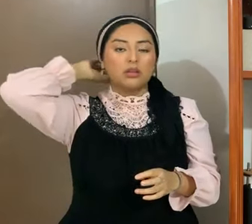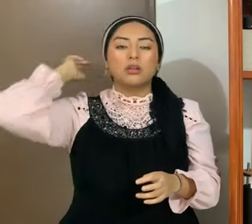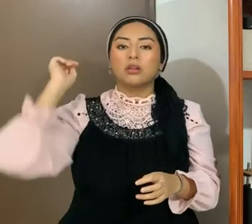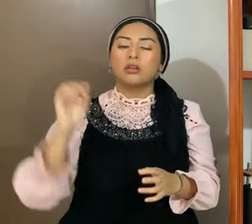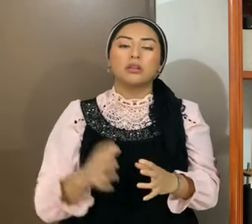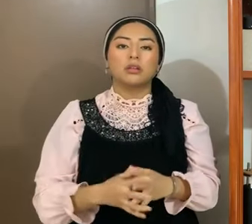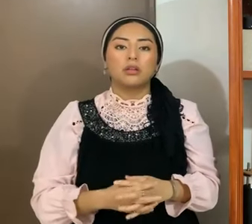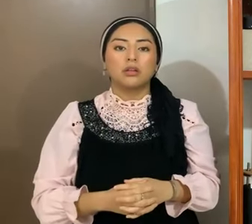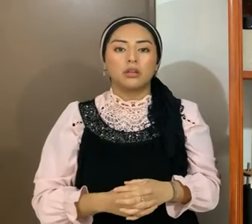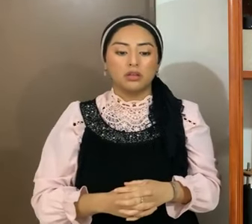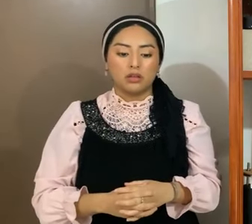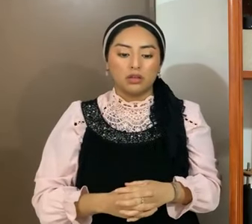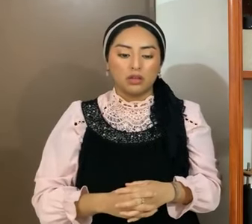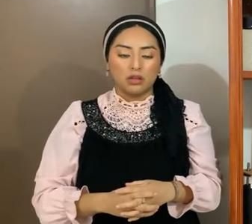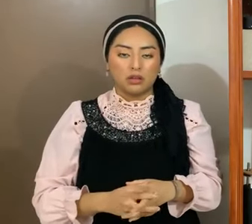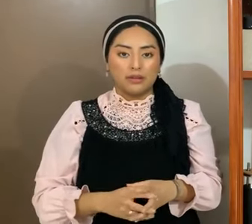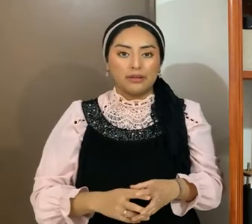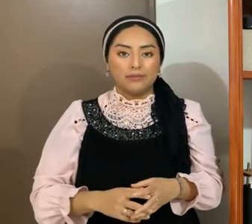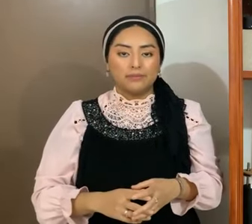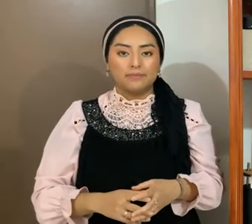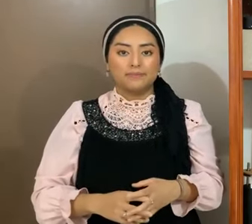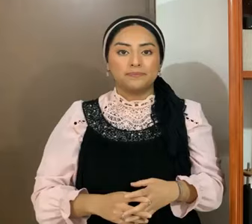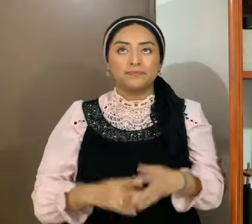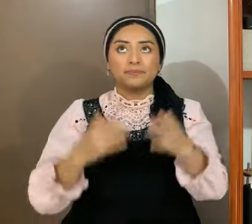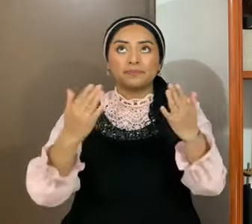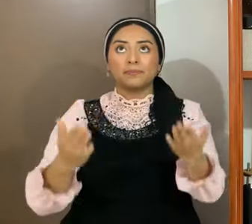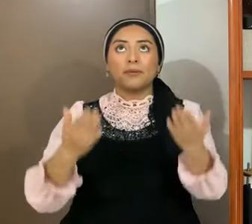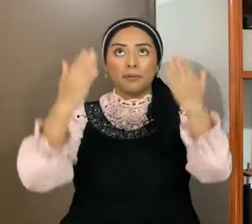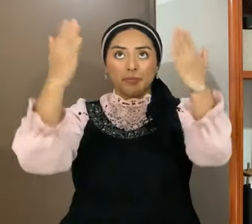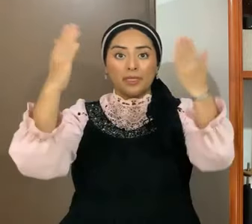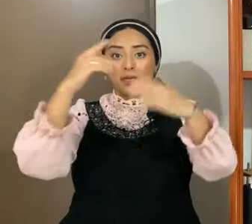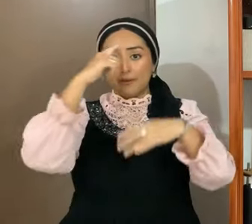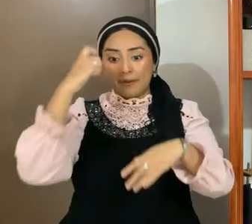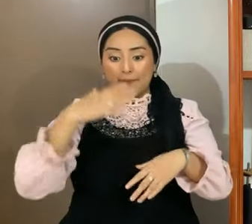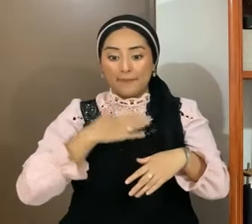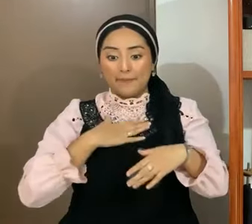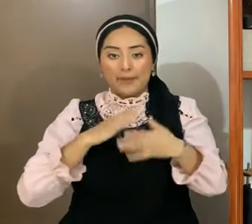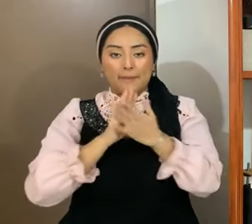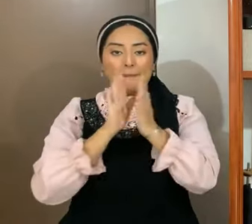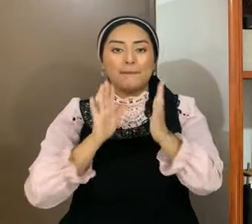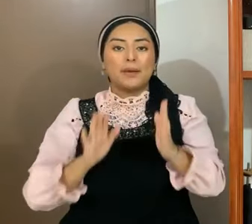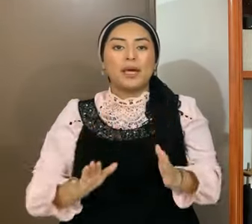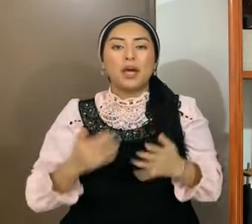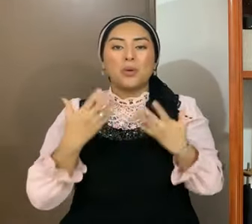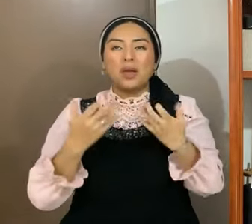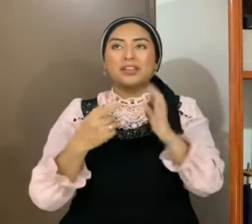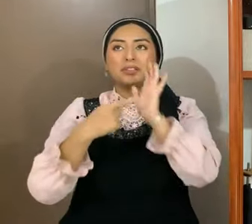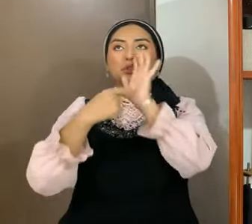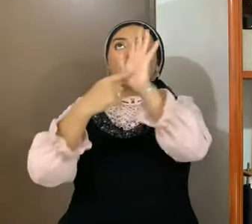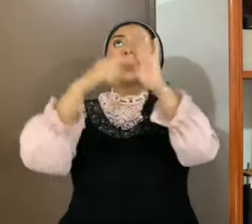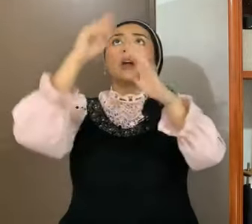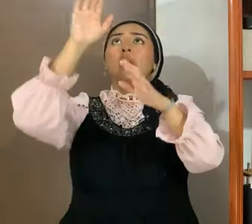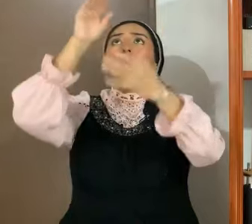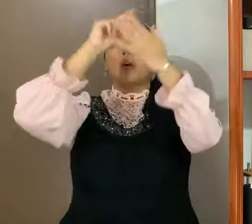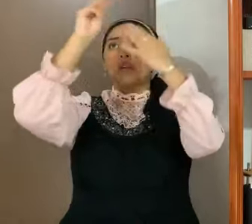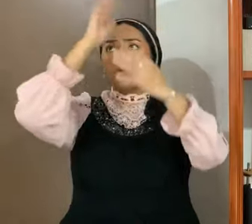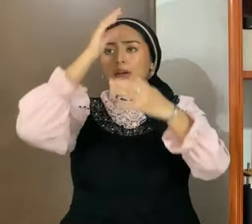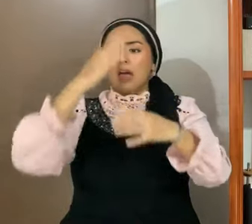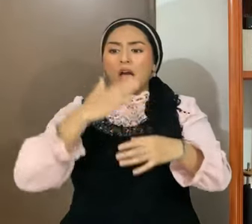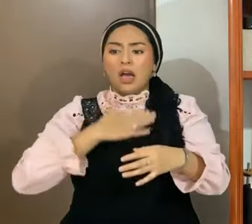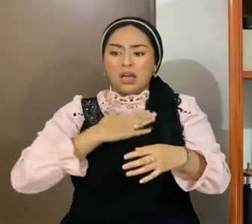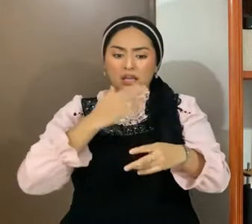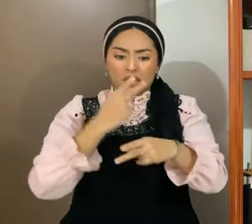templo y del Mishkan, se daban porque uno estaba en paz con el Eterno, es decir, Padre, yo cumplo tus